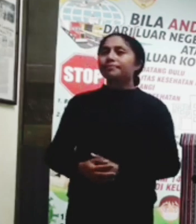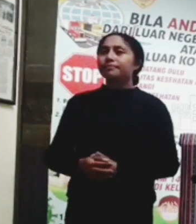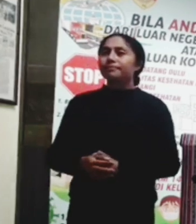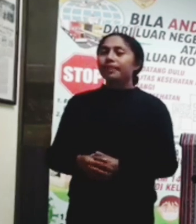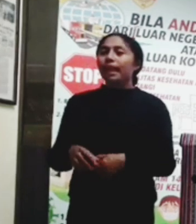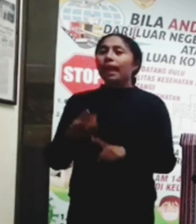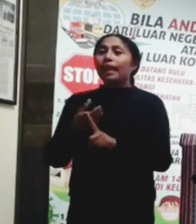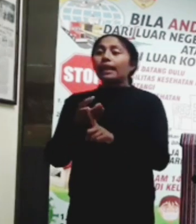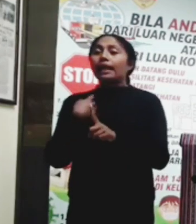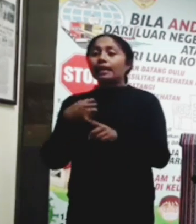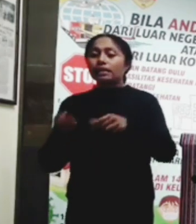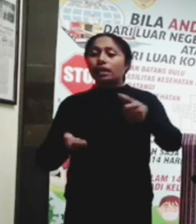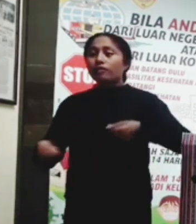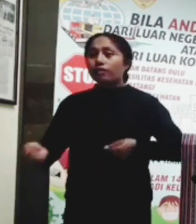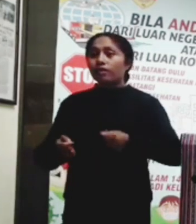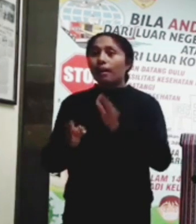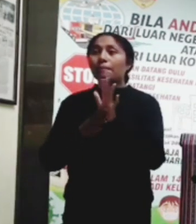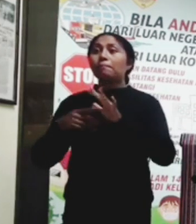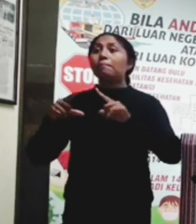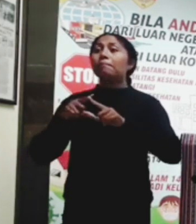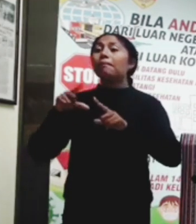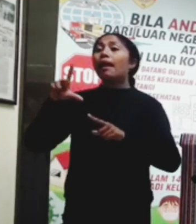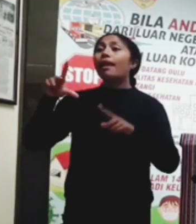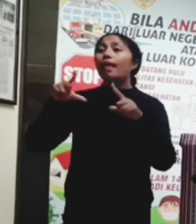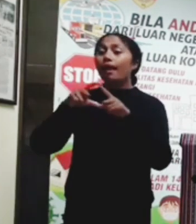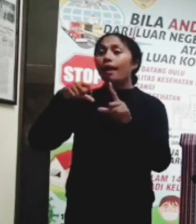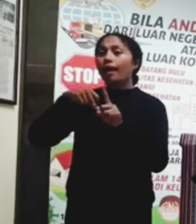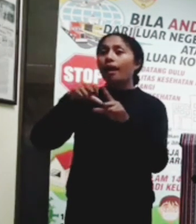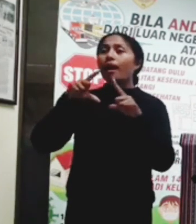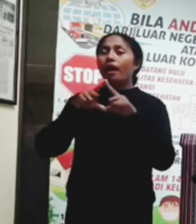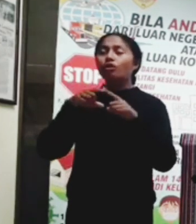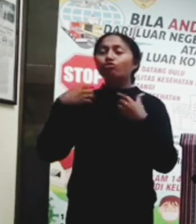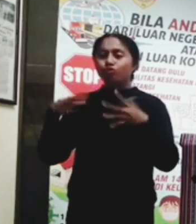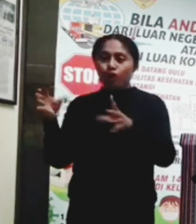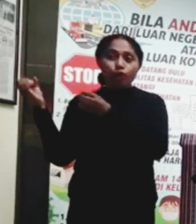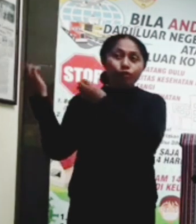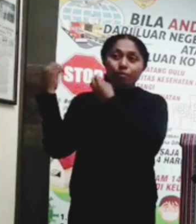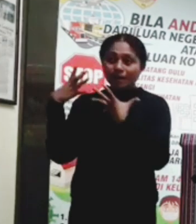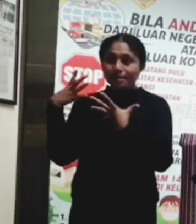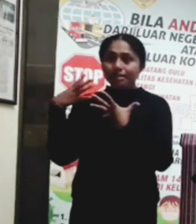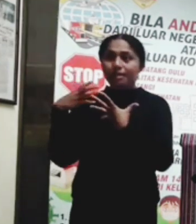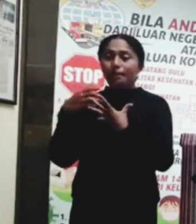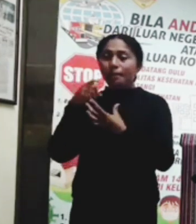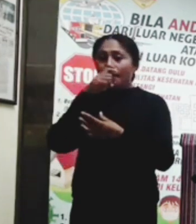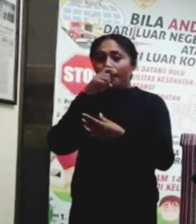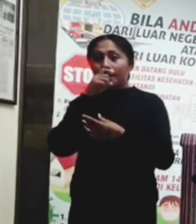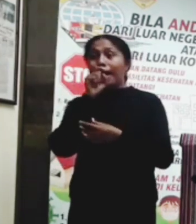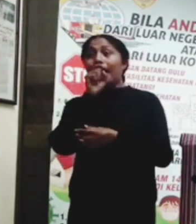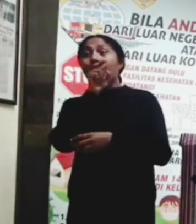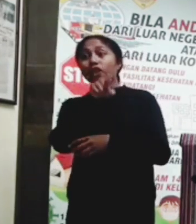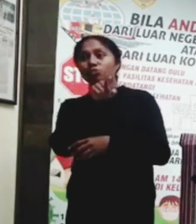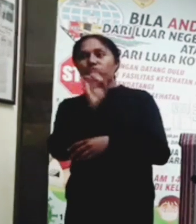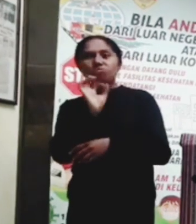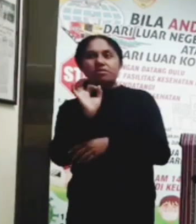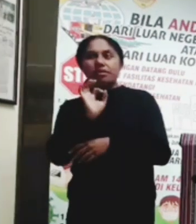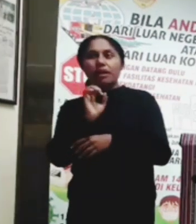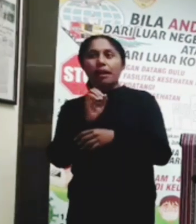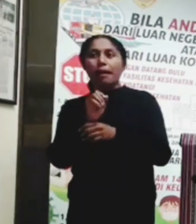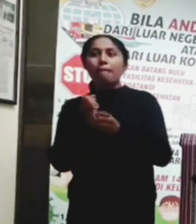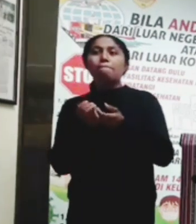Hai dari driver yang dari manakah kita sudah konfirmasi bahwa beliau tidak membawa